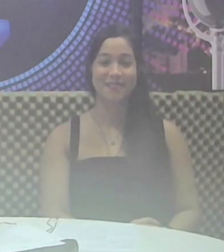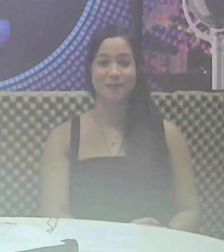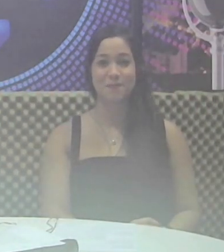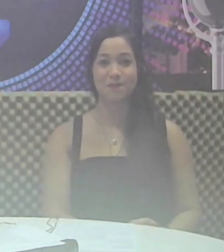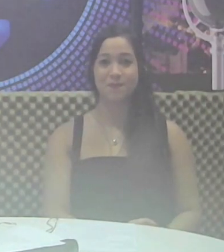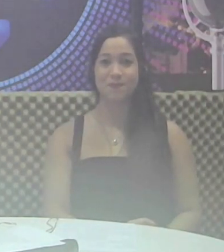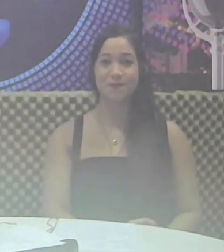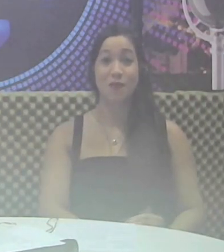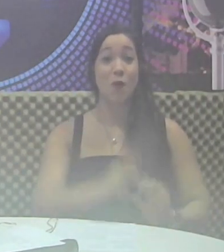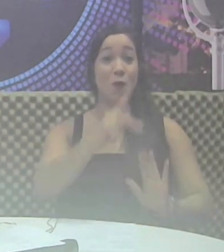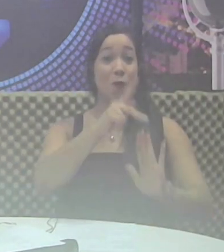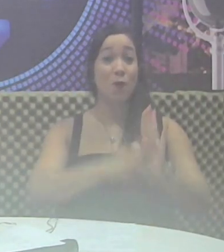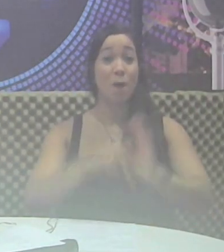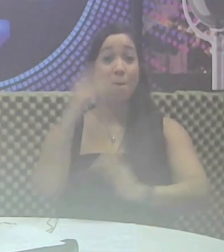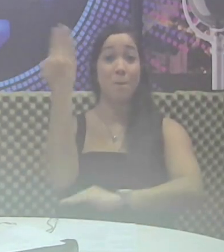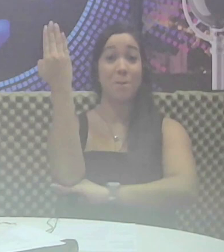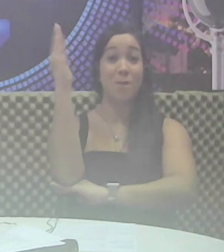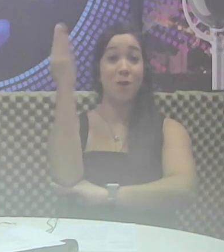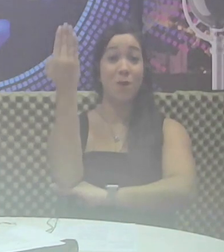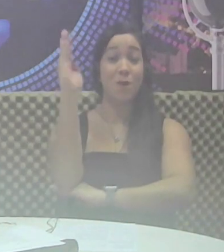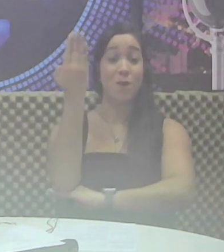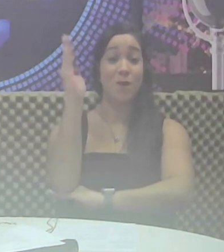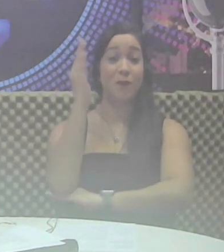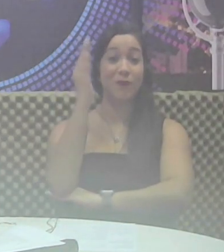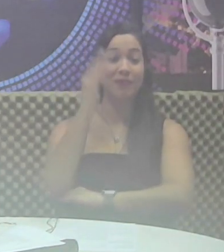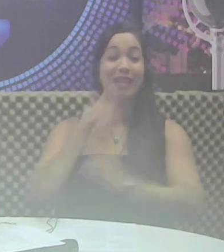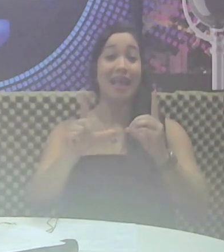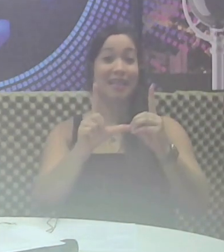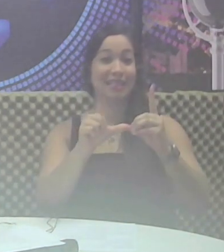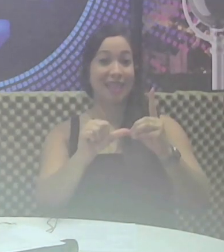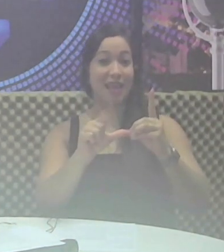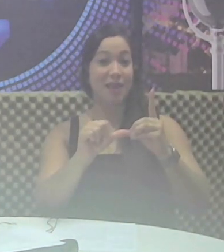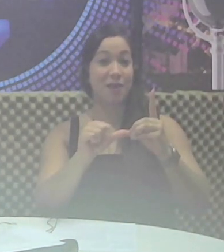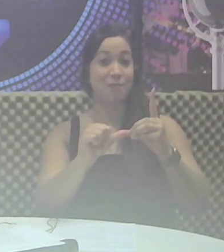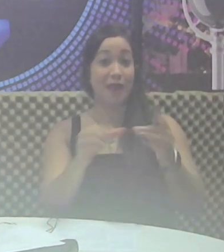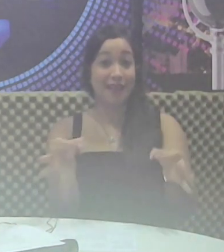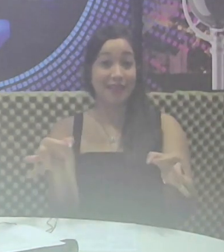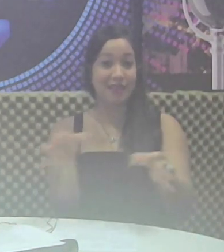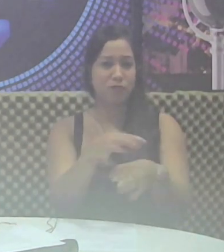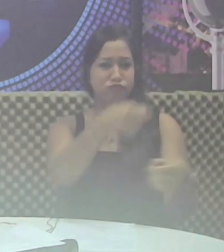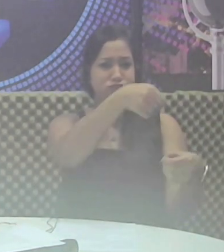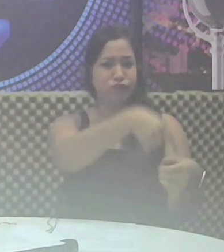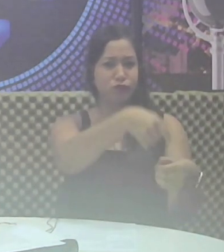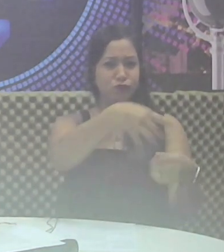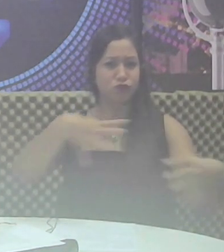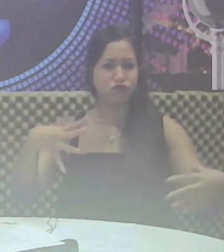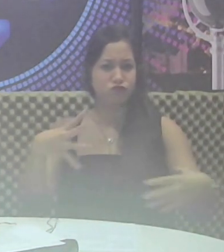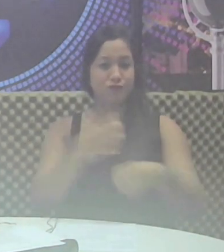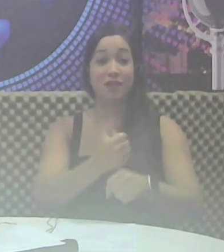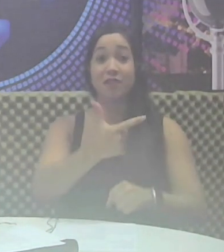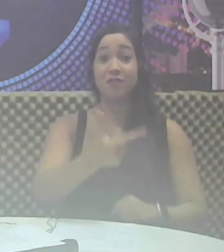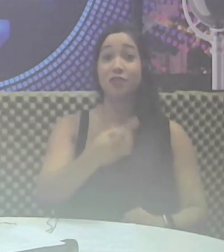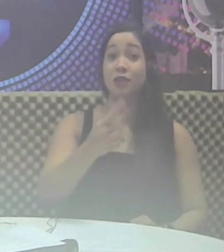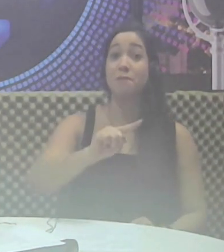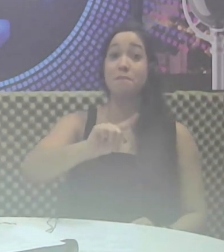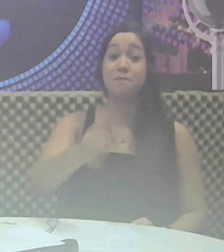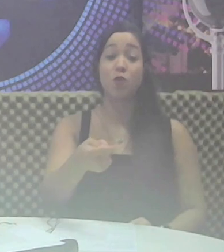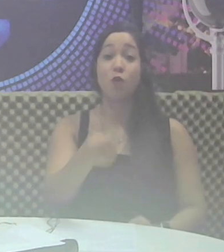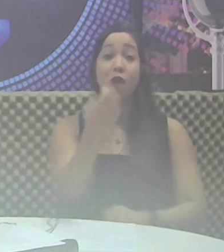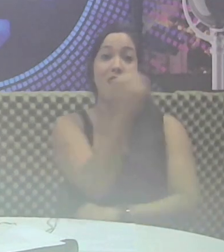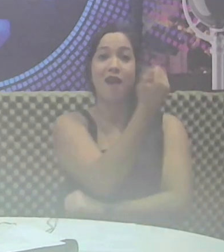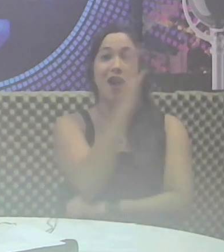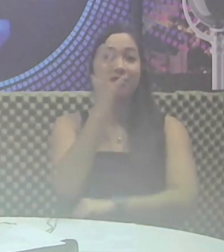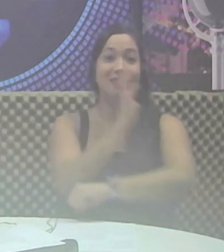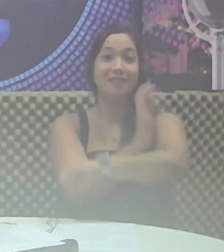O programa Buriti do Departamento Municipal de Água e Esgoto finalizou o plantio total de 23 mil mudas nativas do